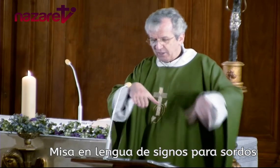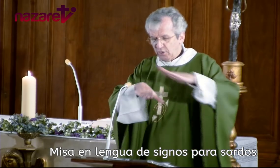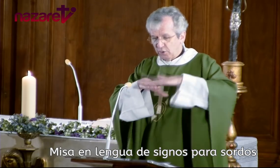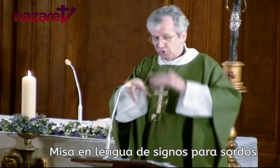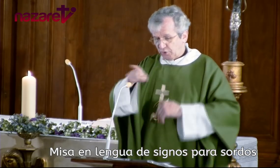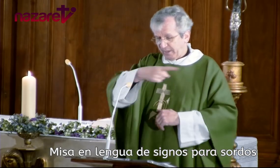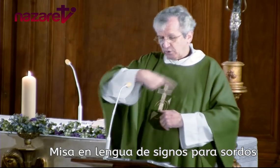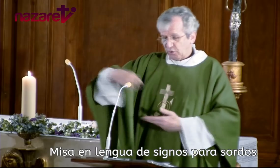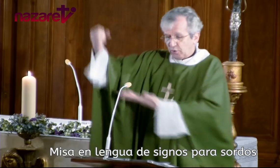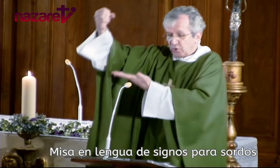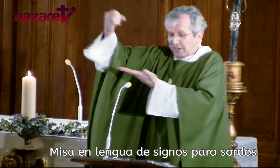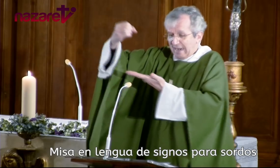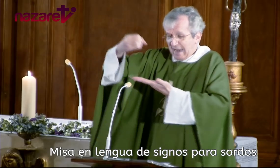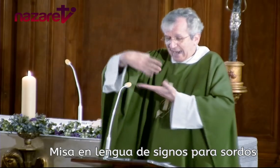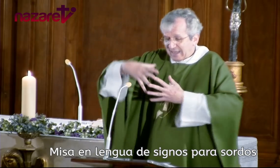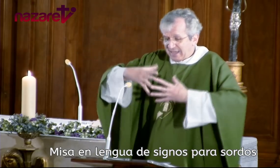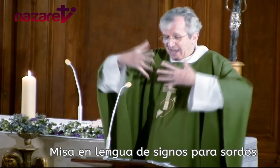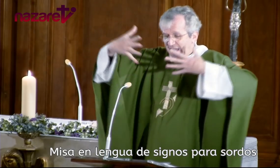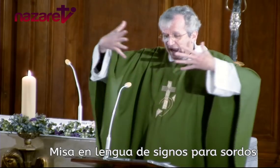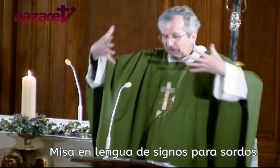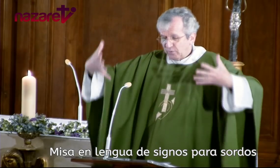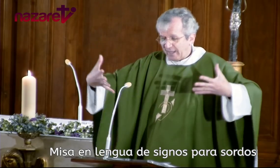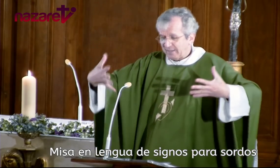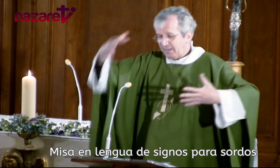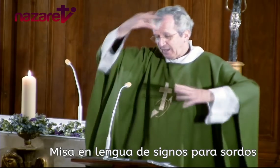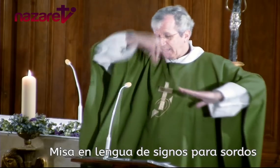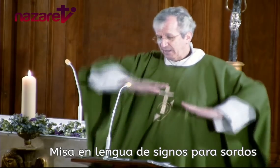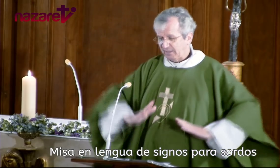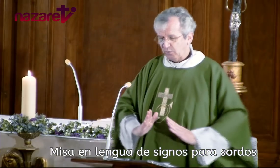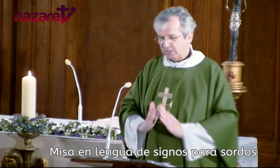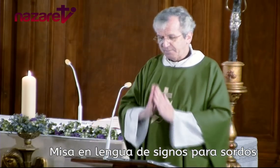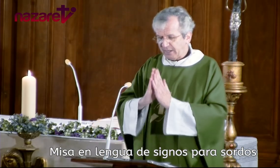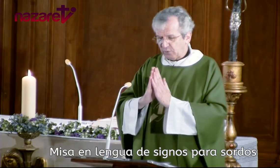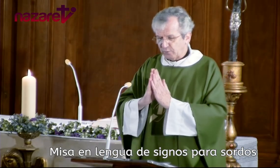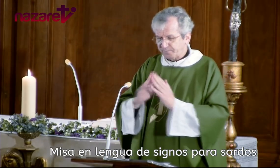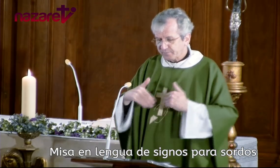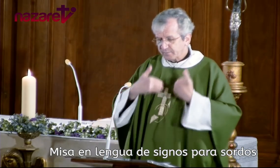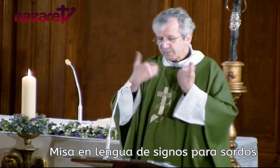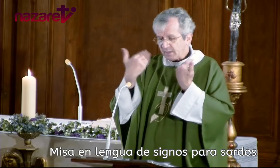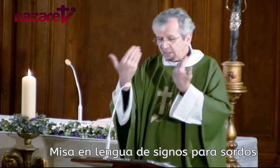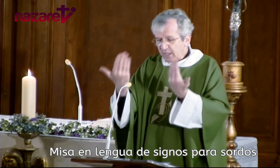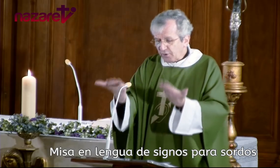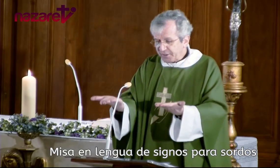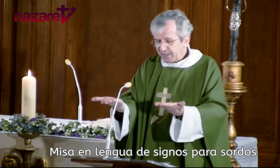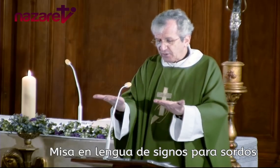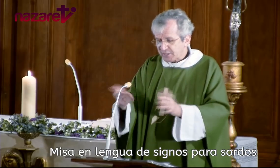bondad sobre nosotros la gracia abundante de tu Espíritu y concédenos